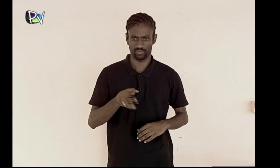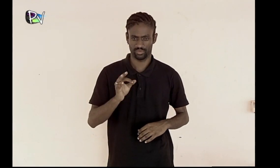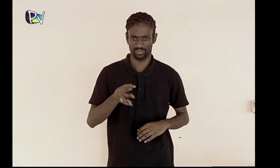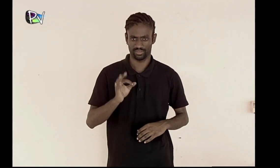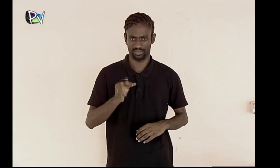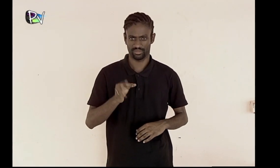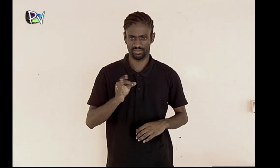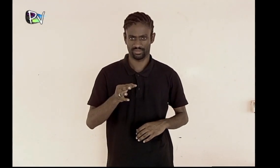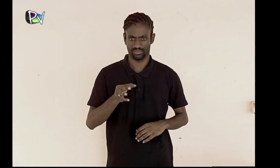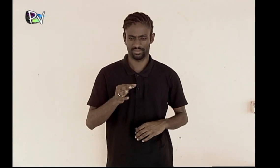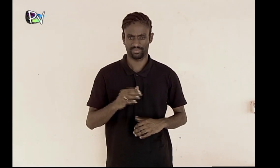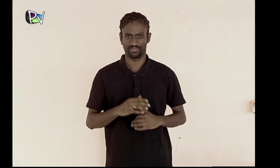Oui.